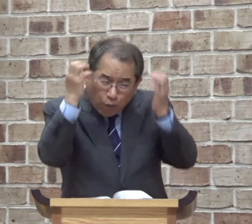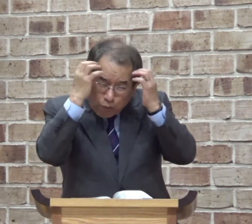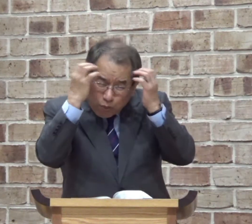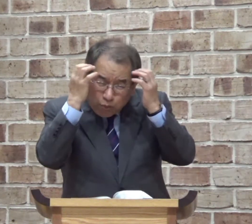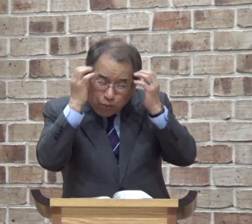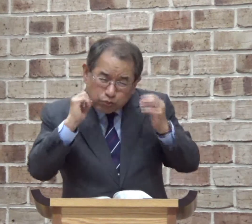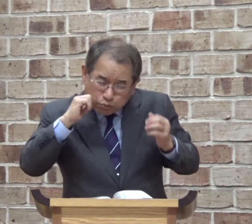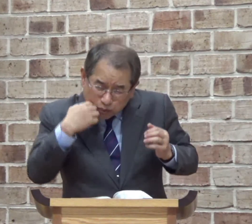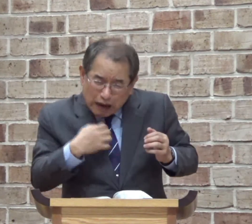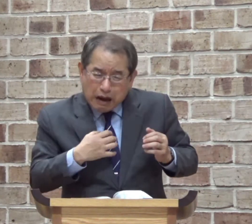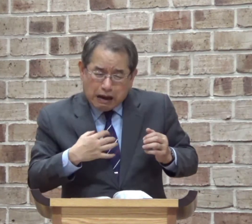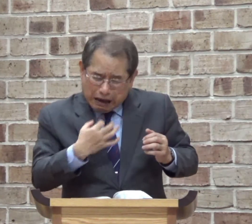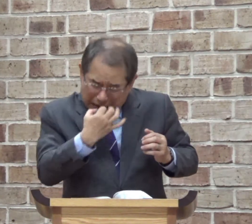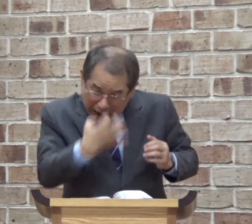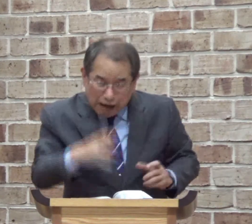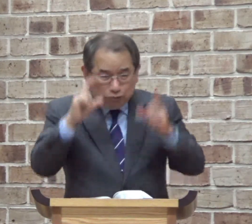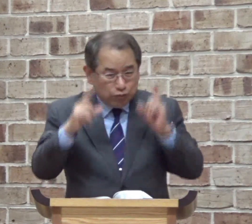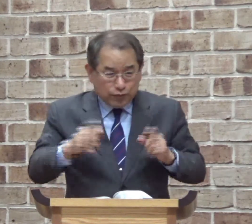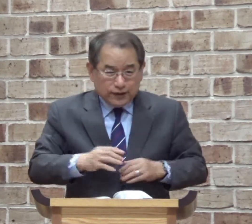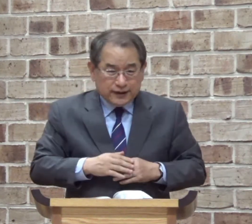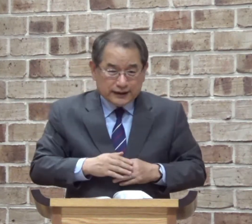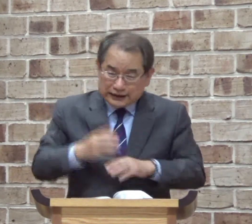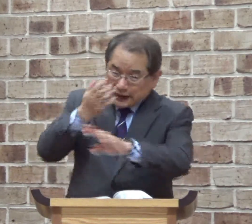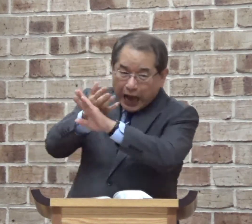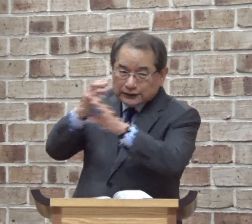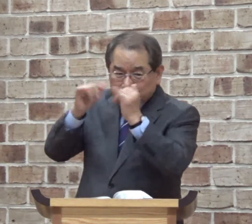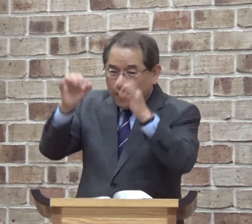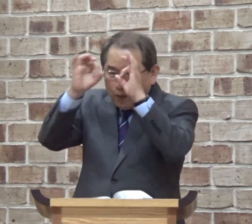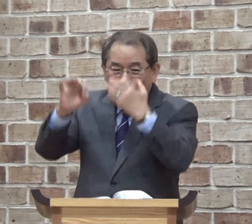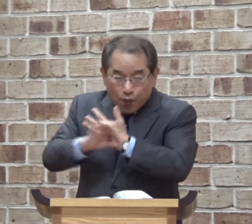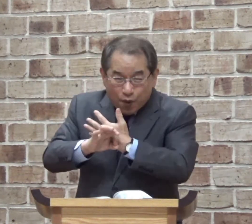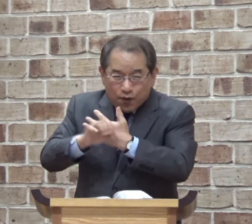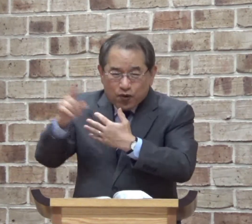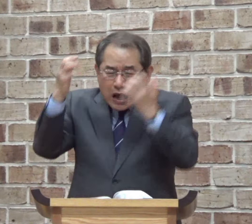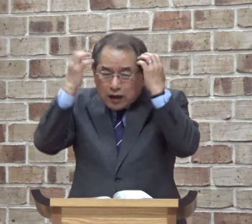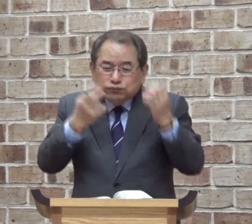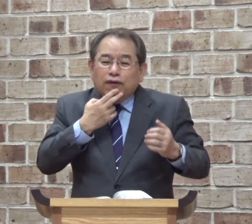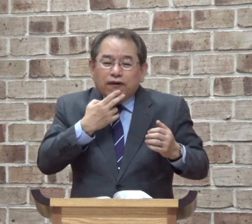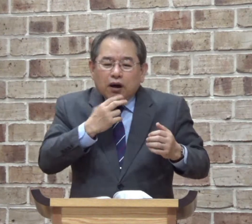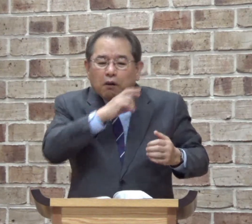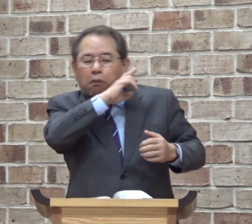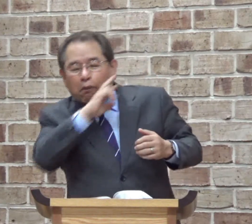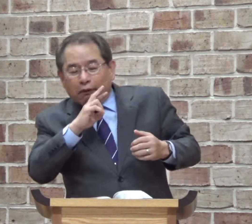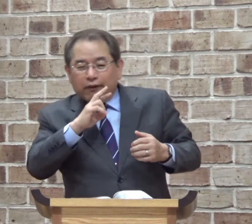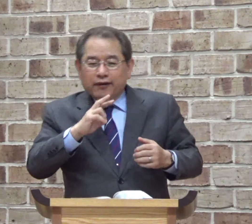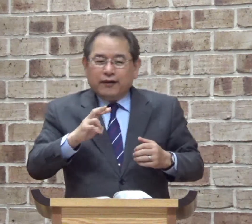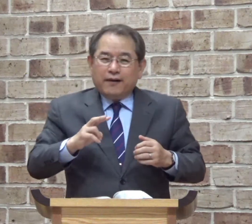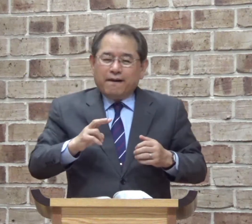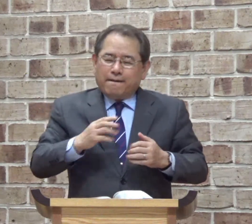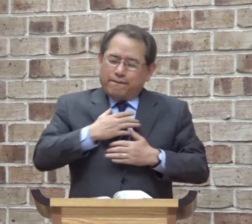다른 사람 보면 편하게 사는 것 같은데 다른 사람 보면 부럽지 않습니까? 라고 물었습니다.